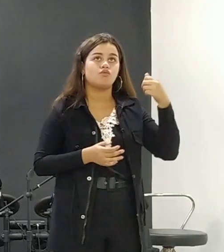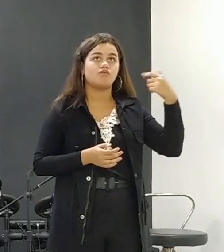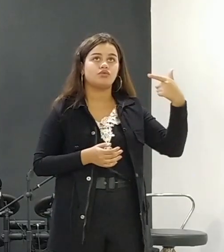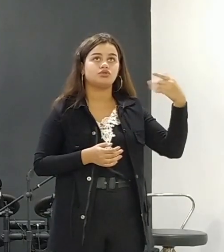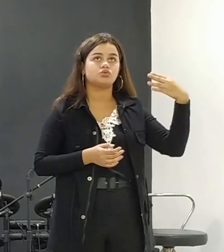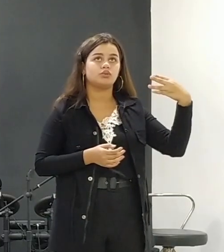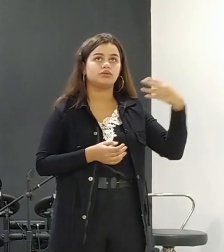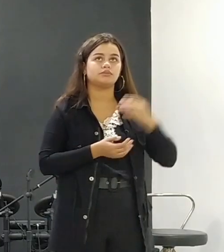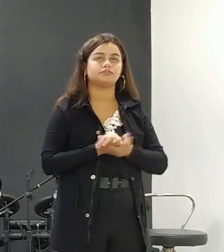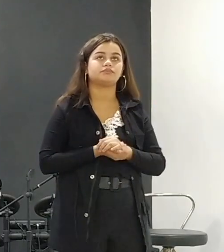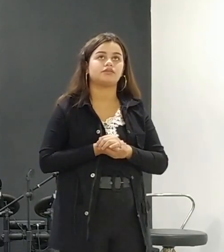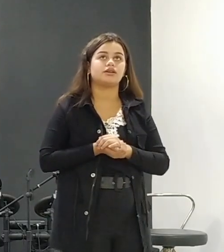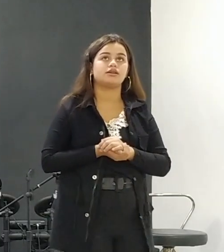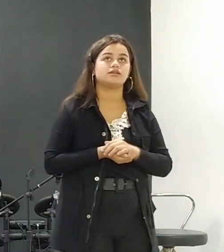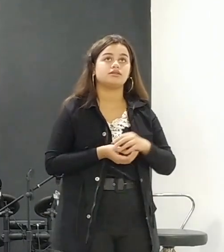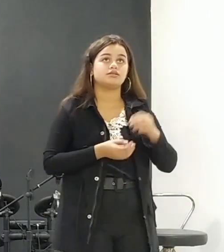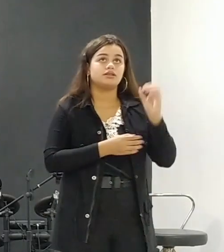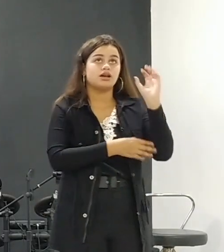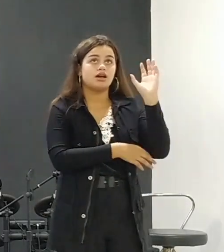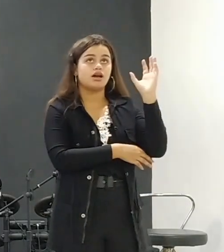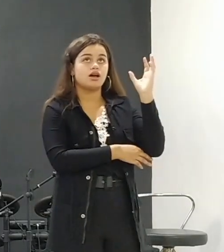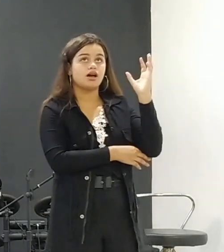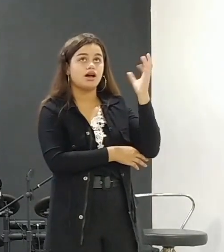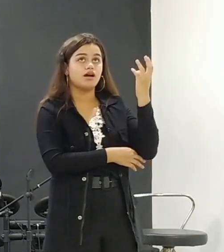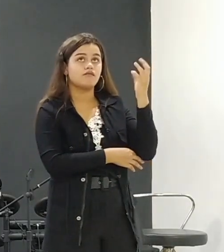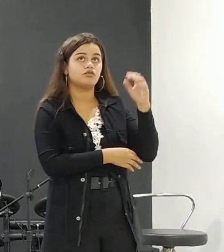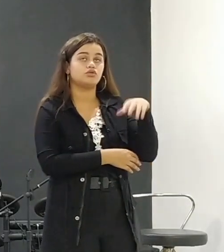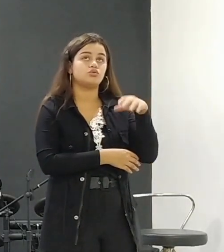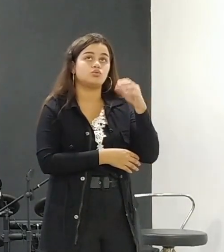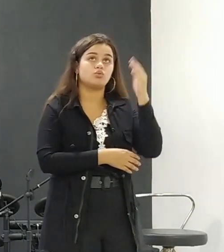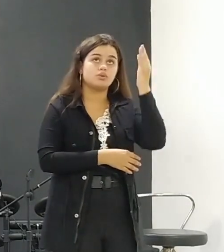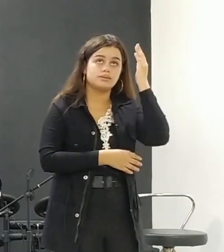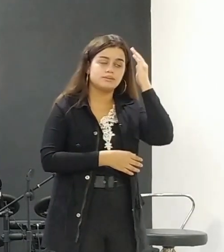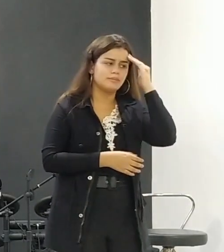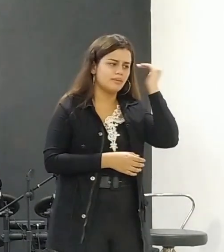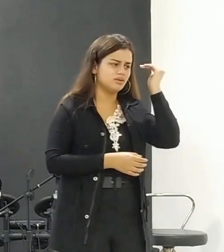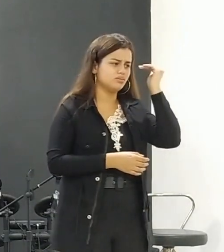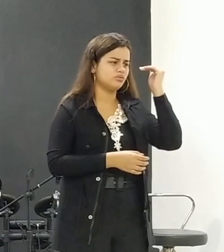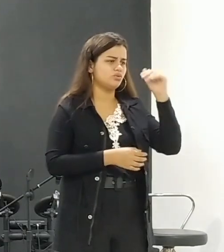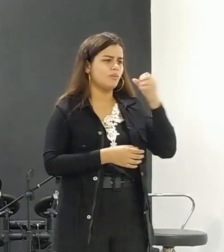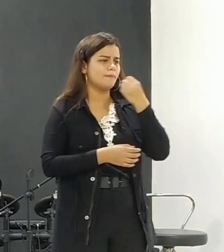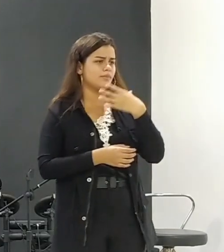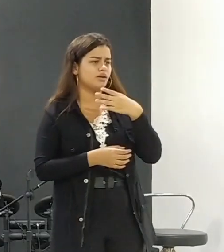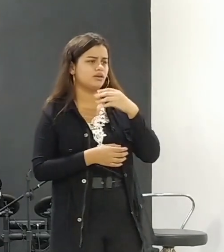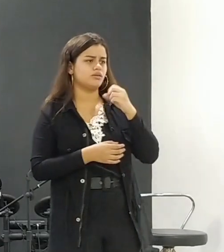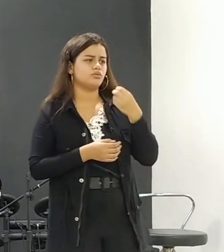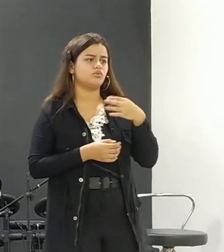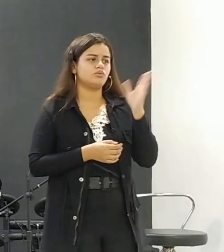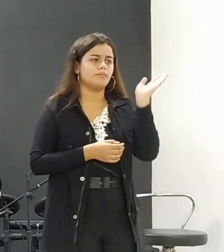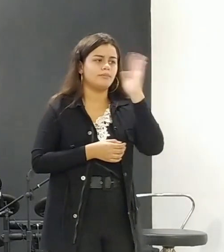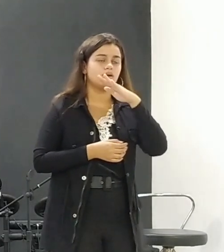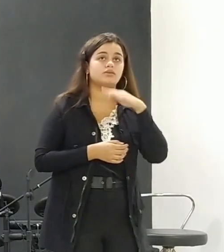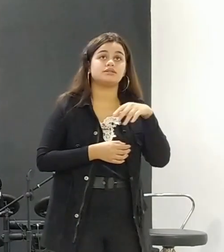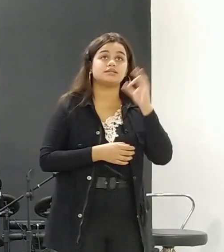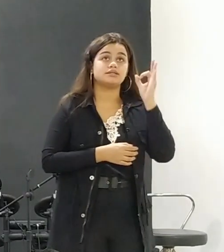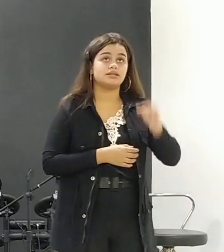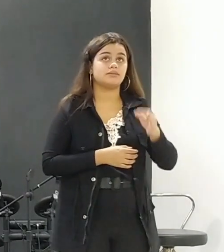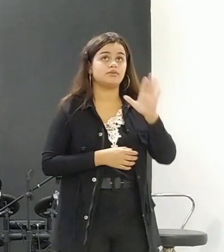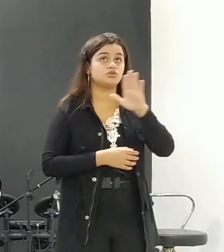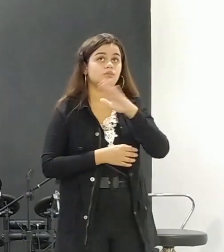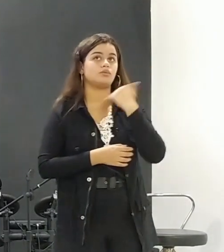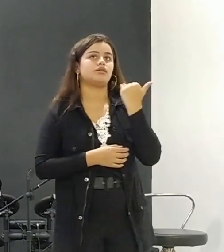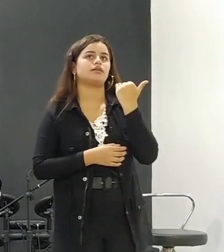mas da árvore do conhecimento do bem e do mal dela não comerás, porque no dia em que dela comeres, certamente